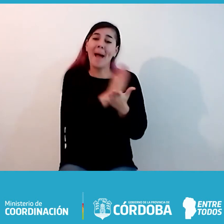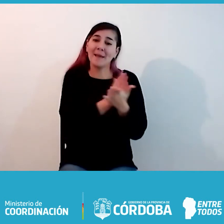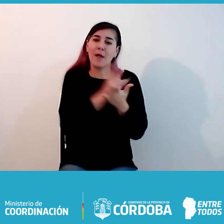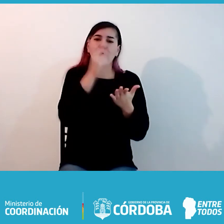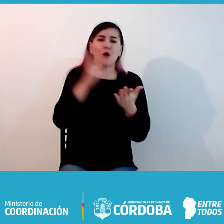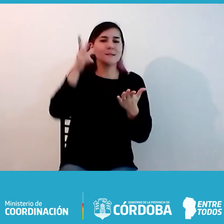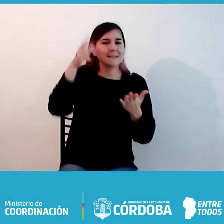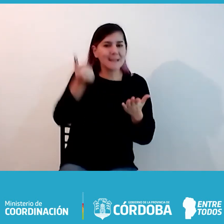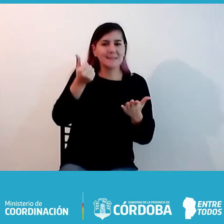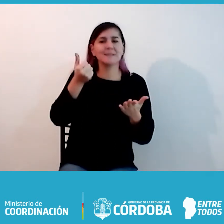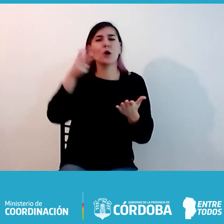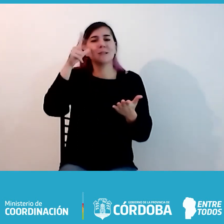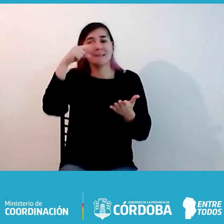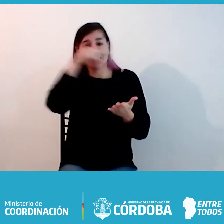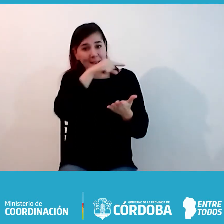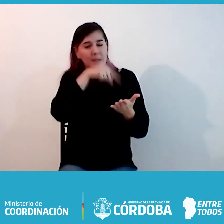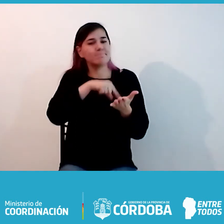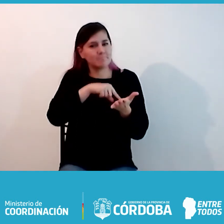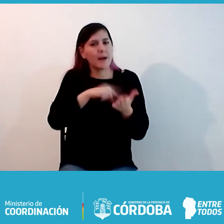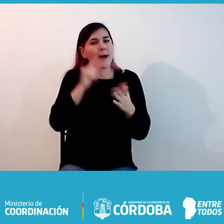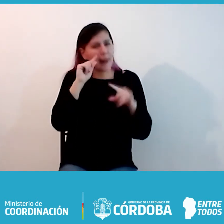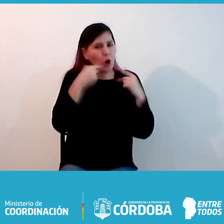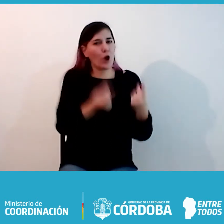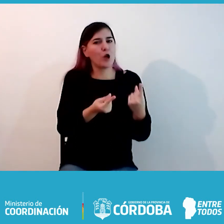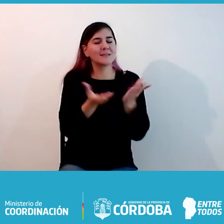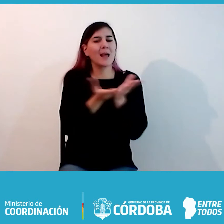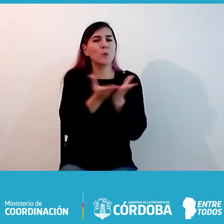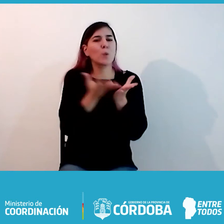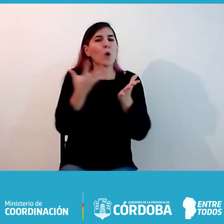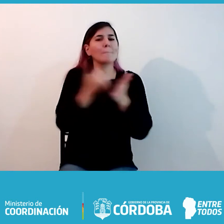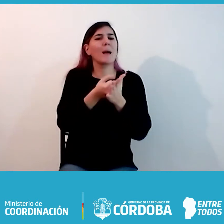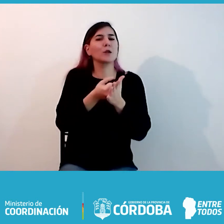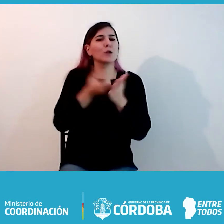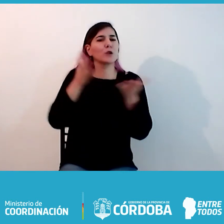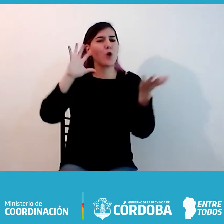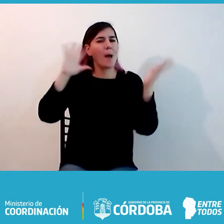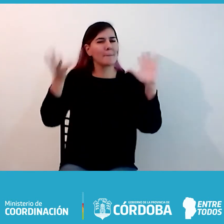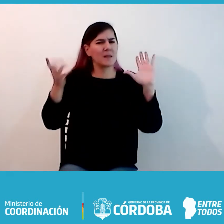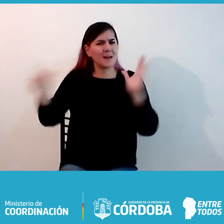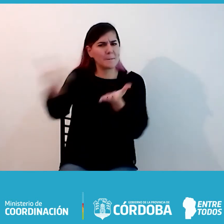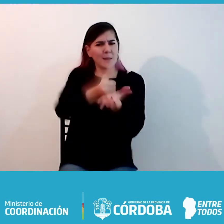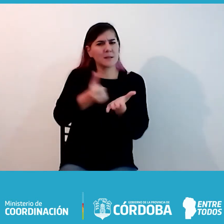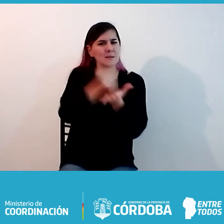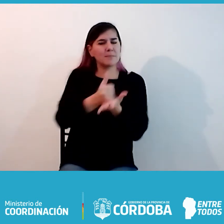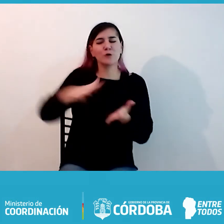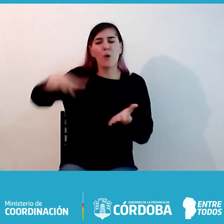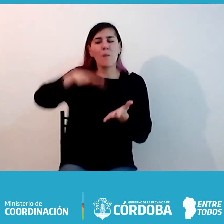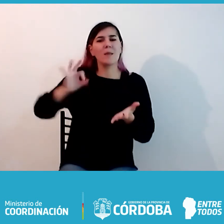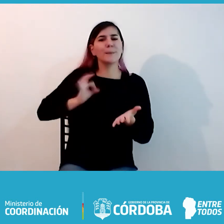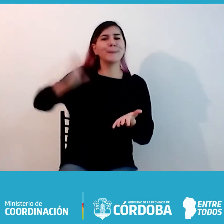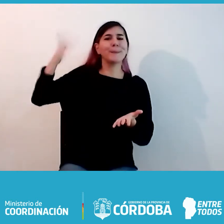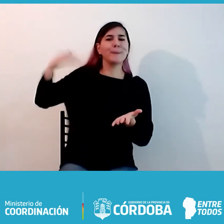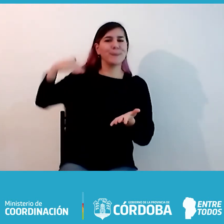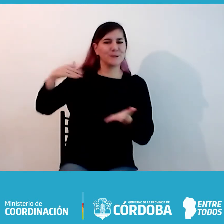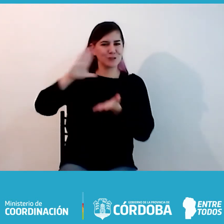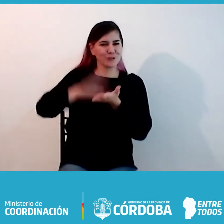287, diciendo que se reconocen en este estudio de impacto ambiental que no se han tomado participación a comunidades ancestrales en violación a la